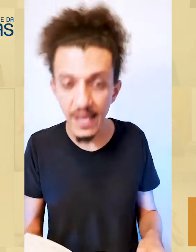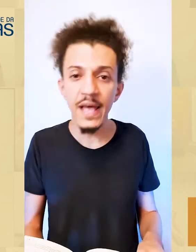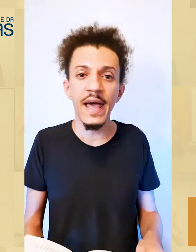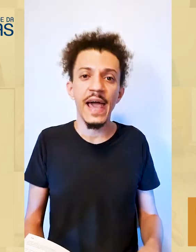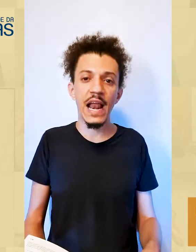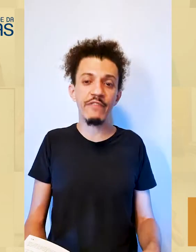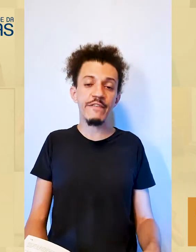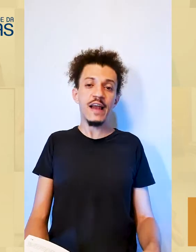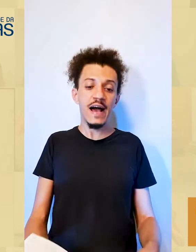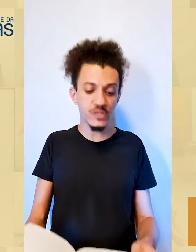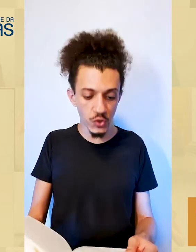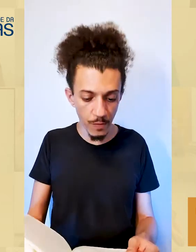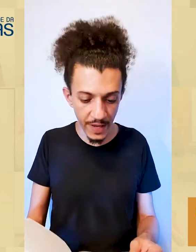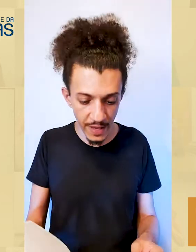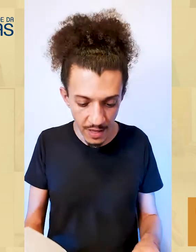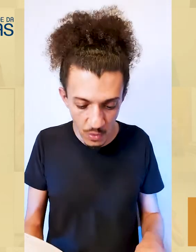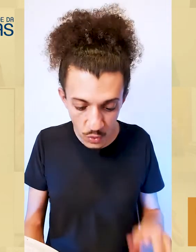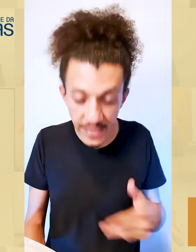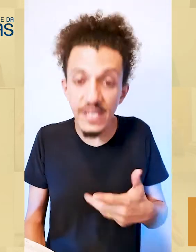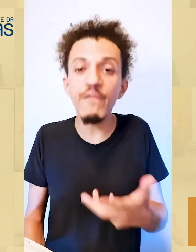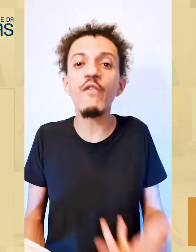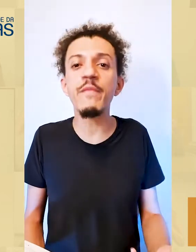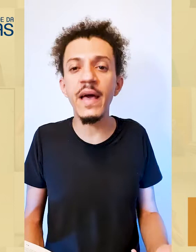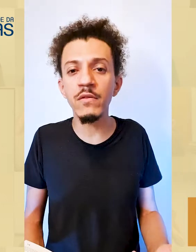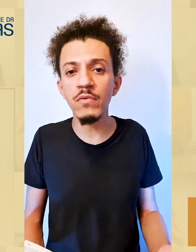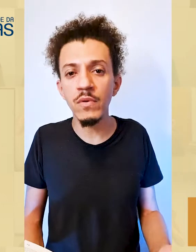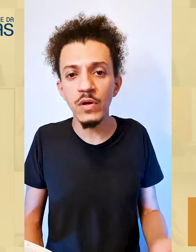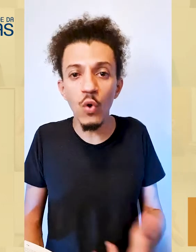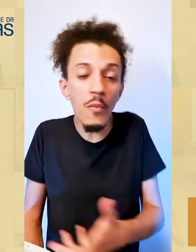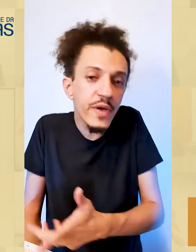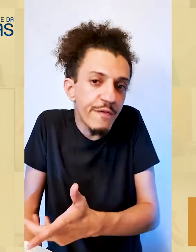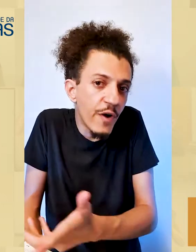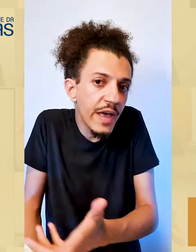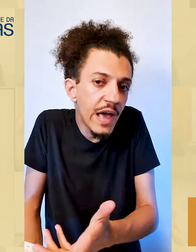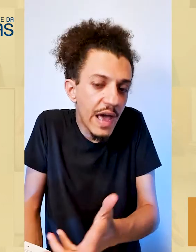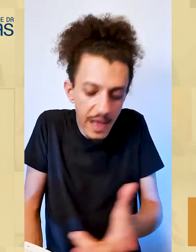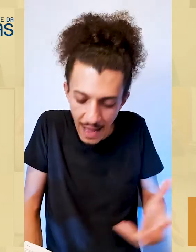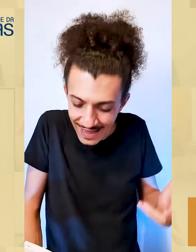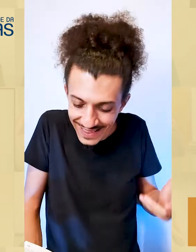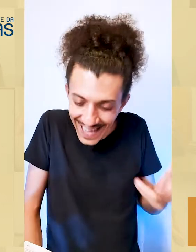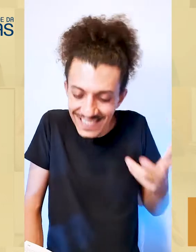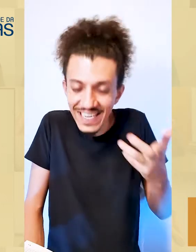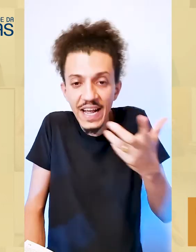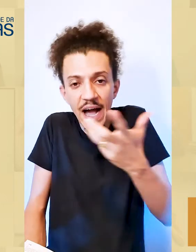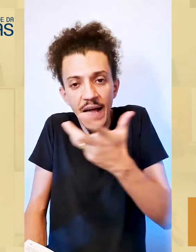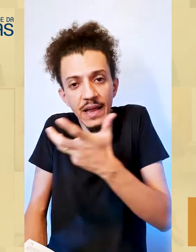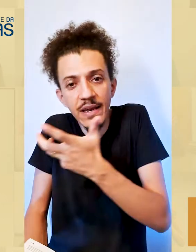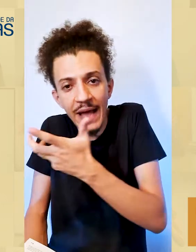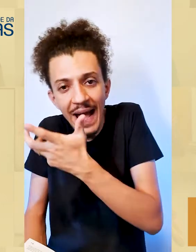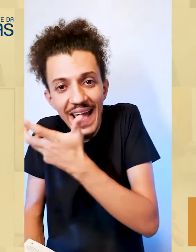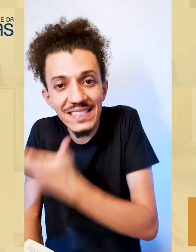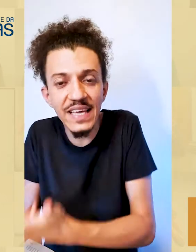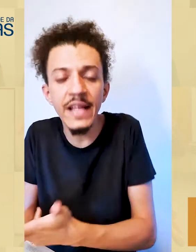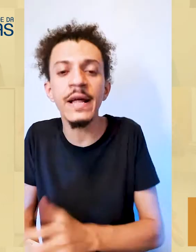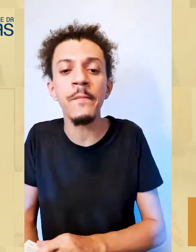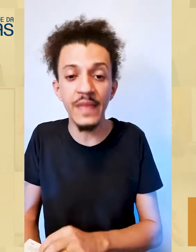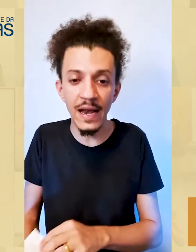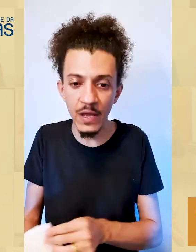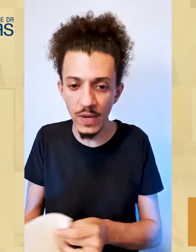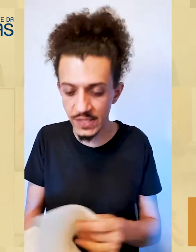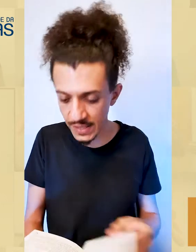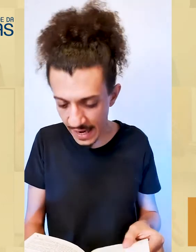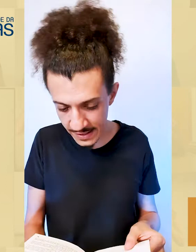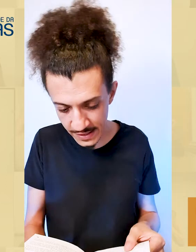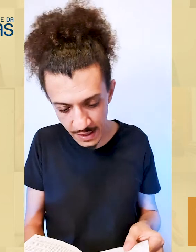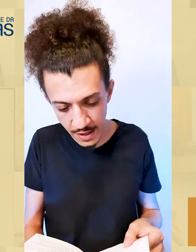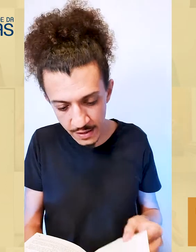56, ela vai falar sobre o desenvolvimento, como que foi até chegar na escrita da